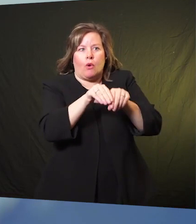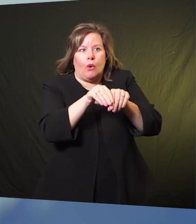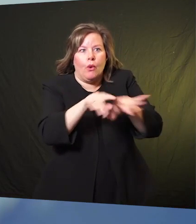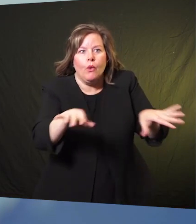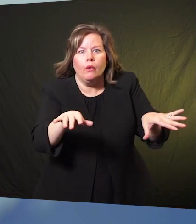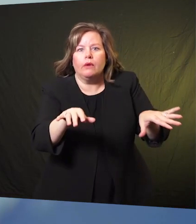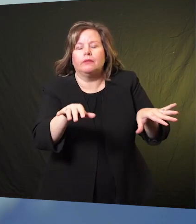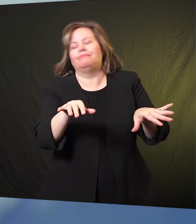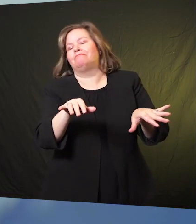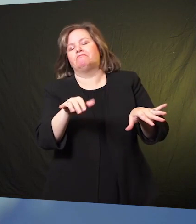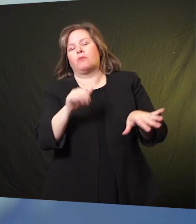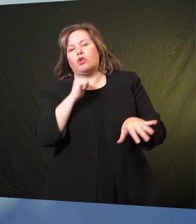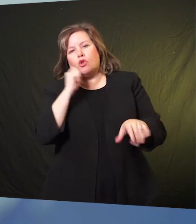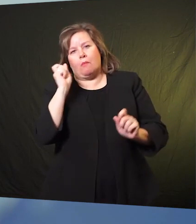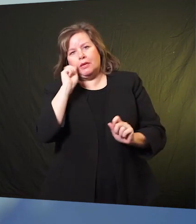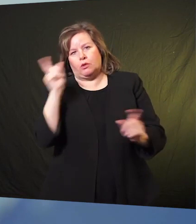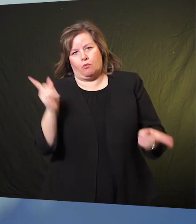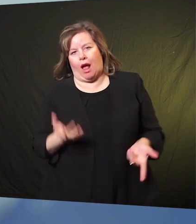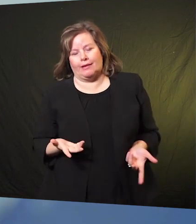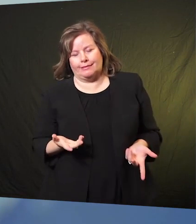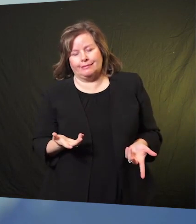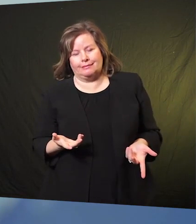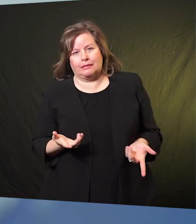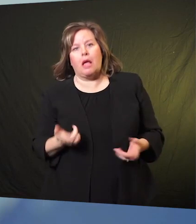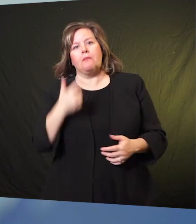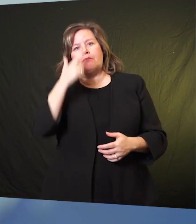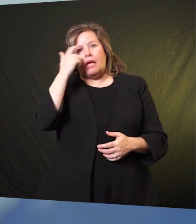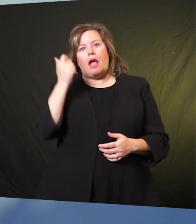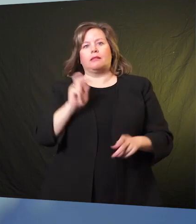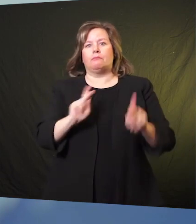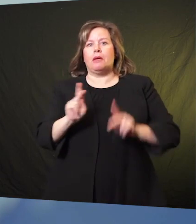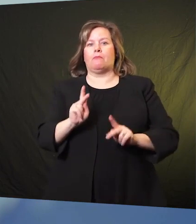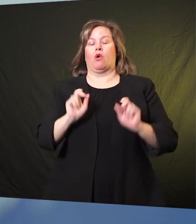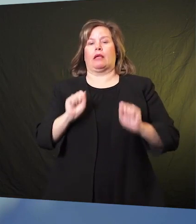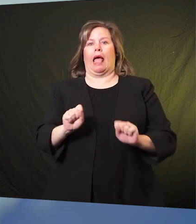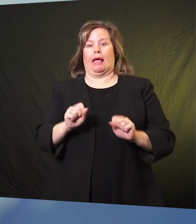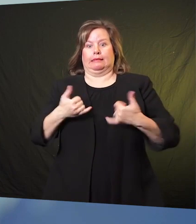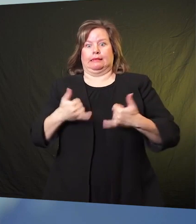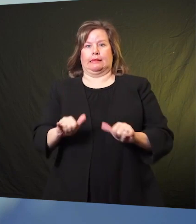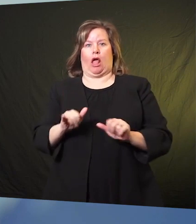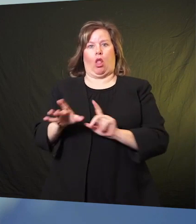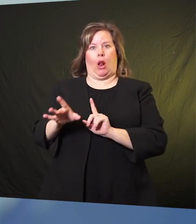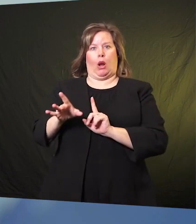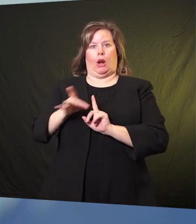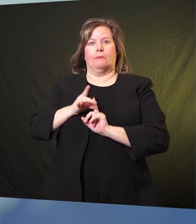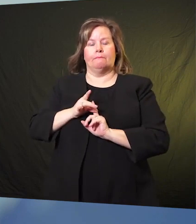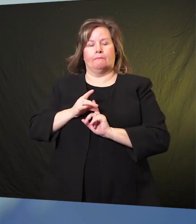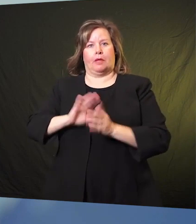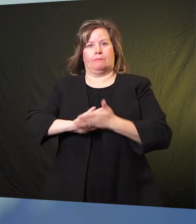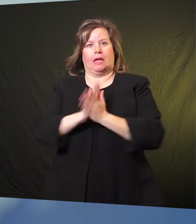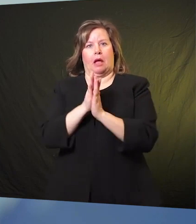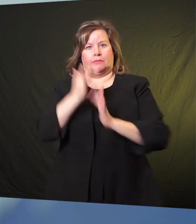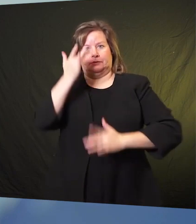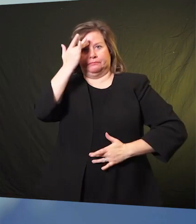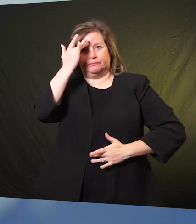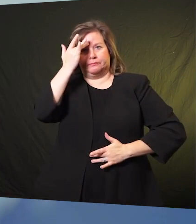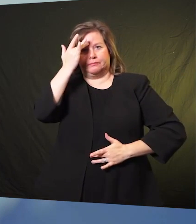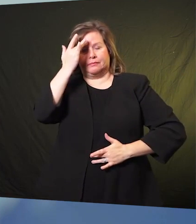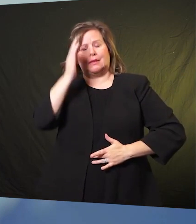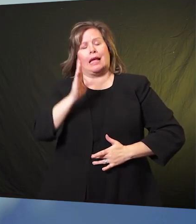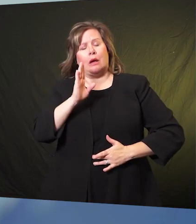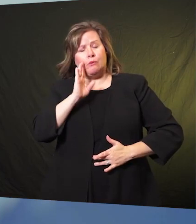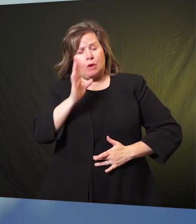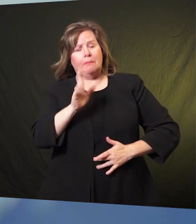esas cosas van a suceder porque todavía tenemos tantas personas que son susceptibles a este virus que nunca ha